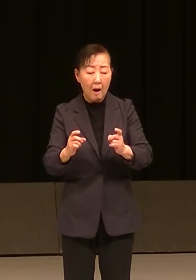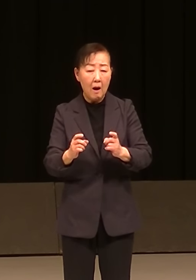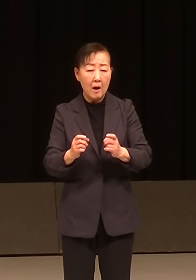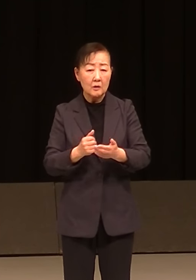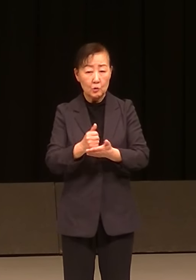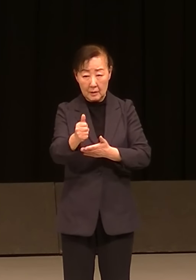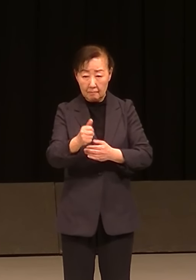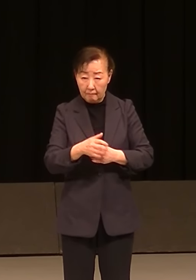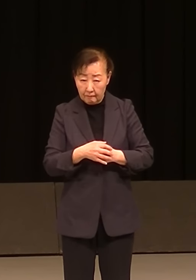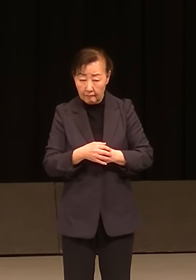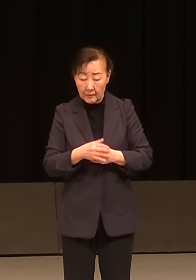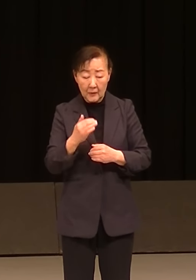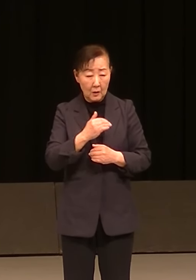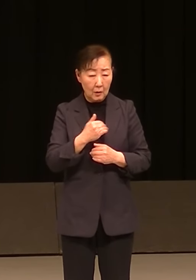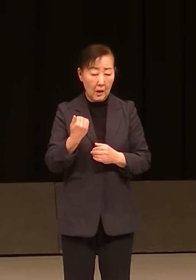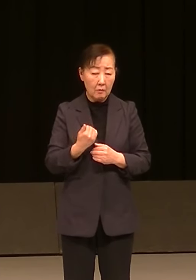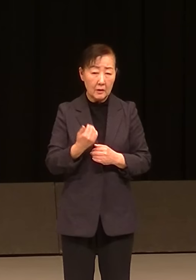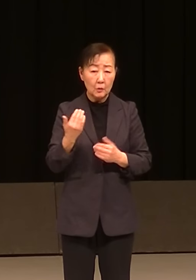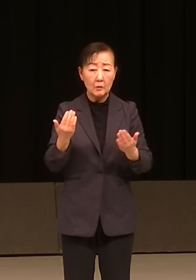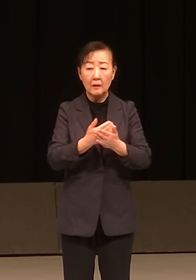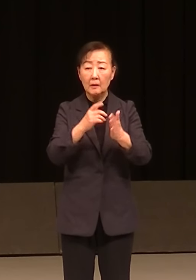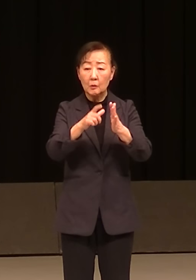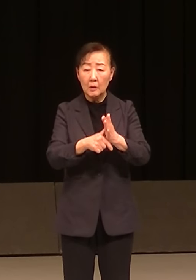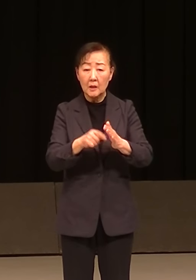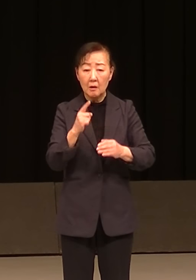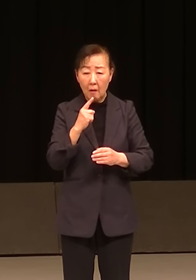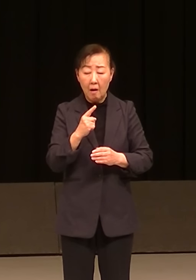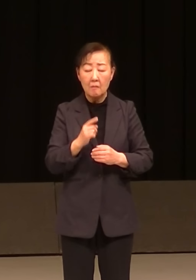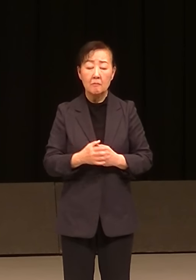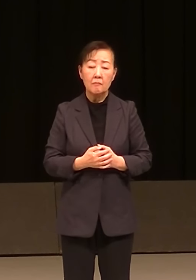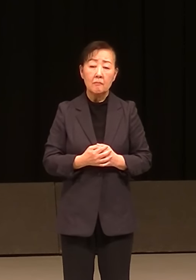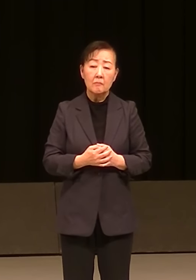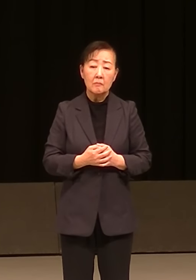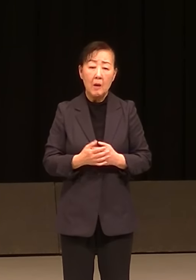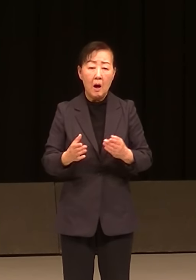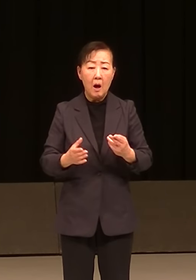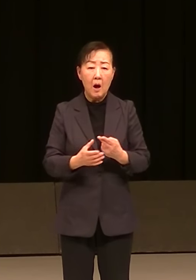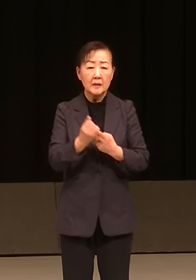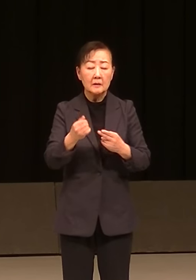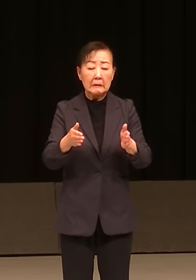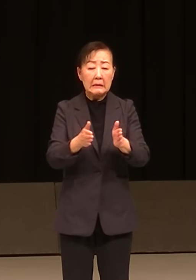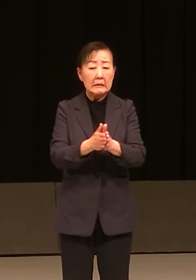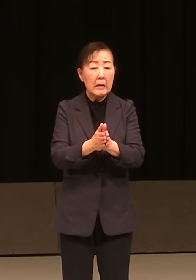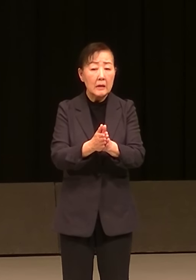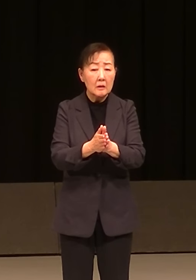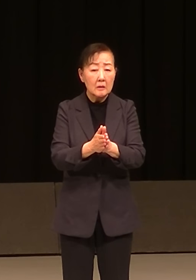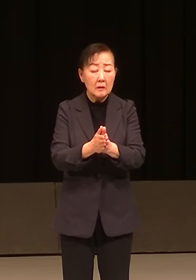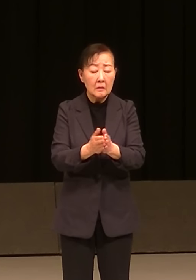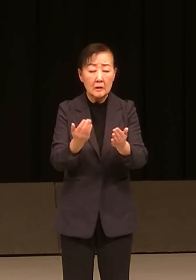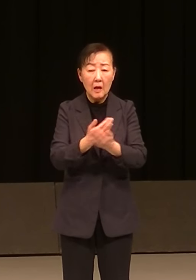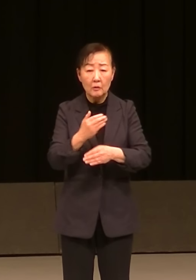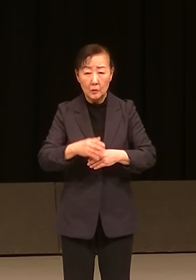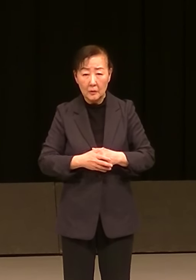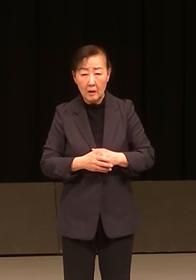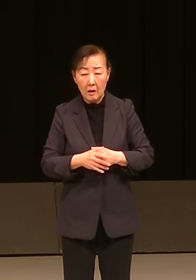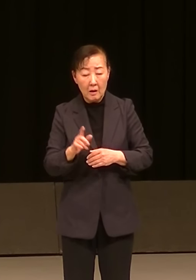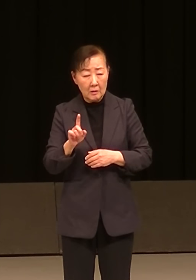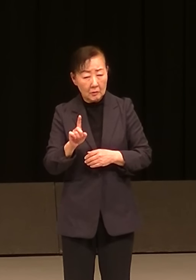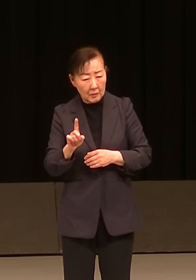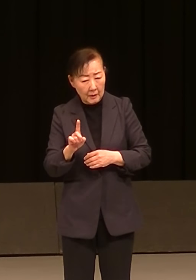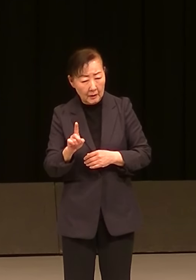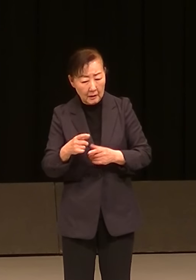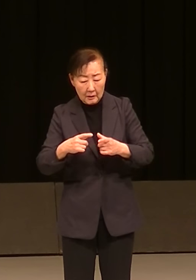我々がはそうなってしまったらもう一体運営になってしまうので、この、どれだけ